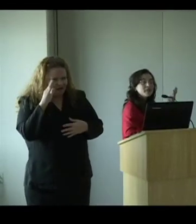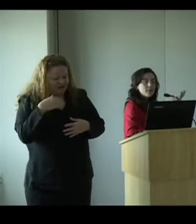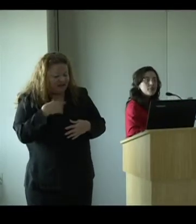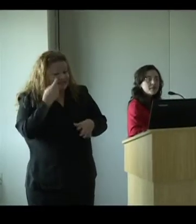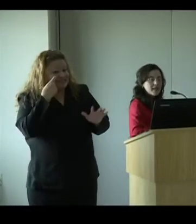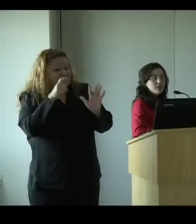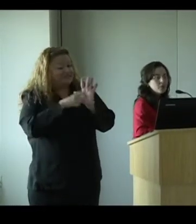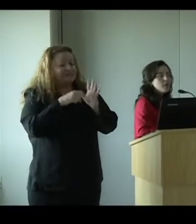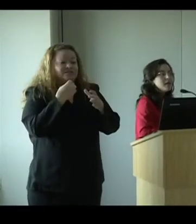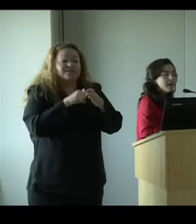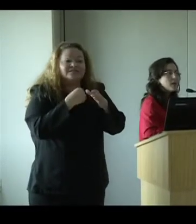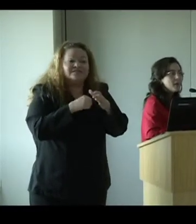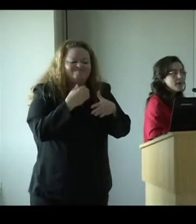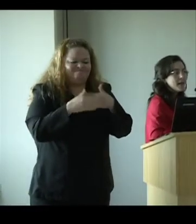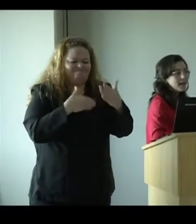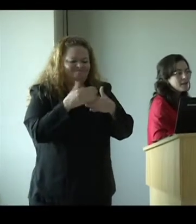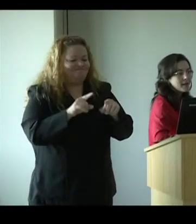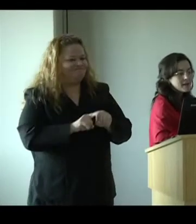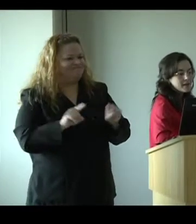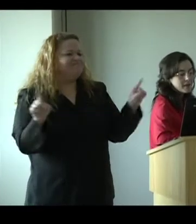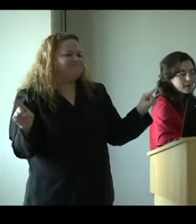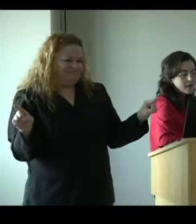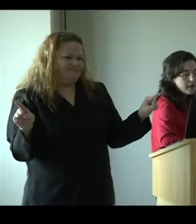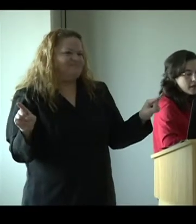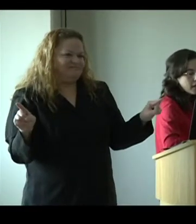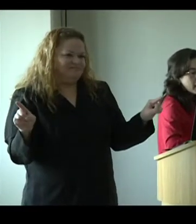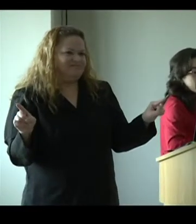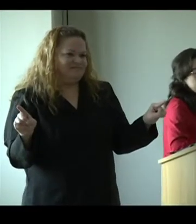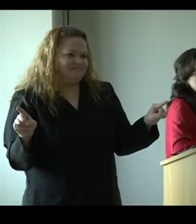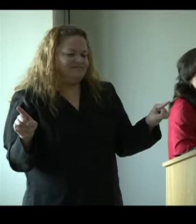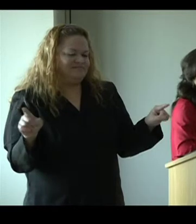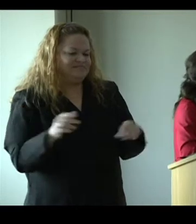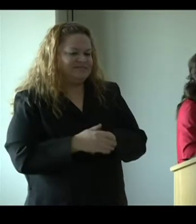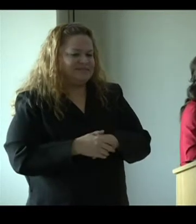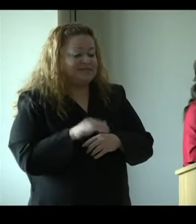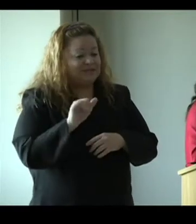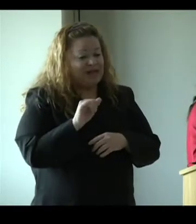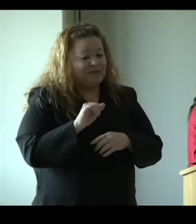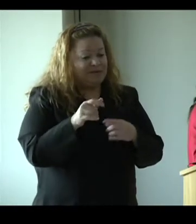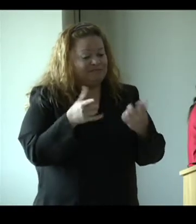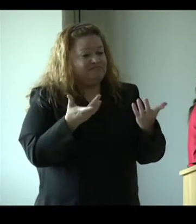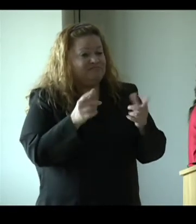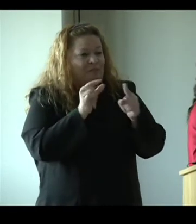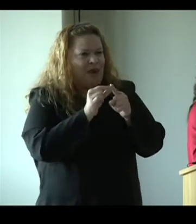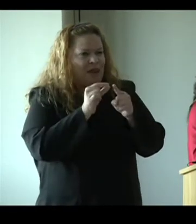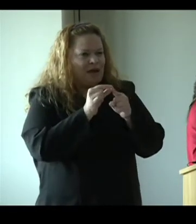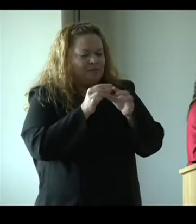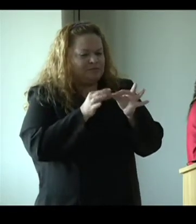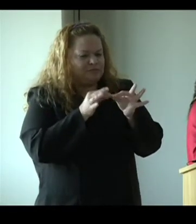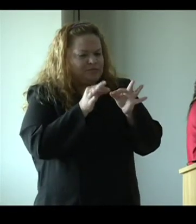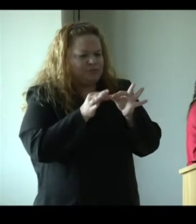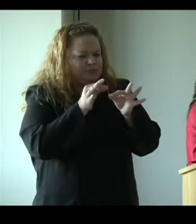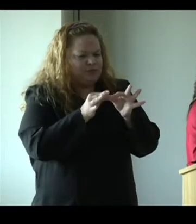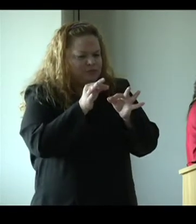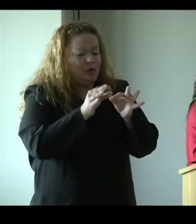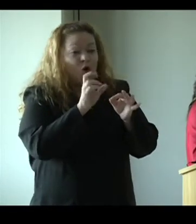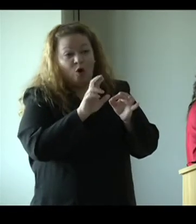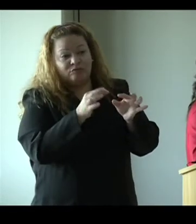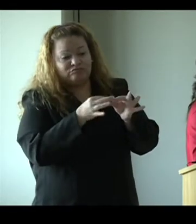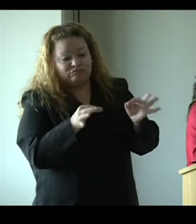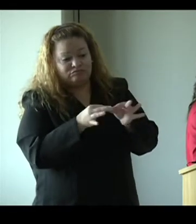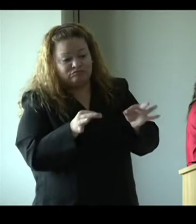el cerebro lo está procesando de una manera diferente también se saltan palabras y se saltan líneas